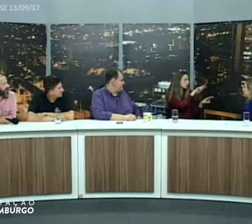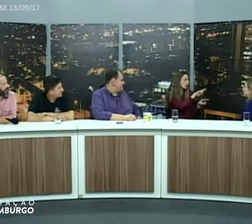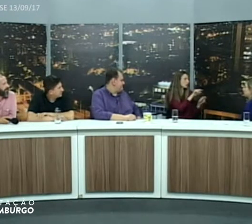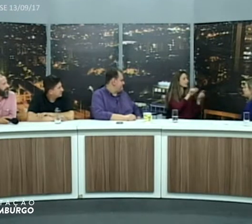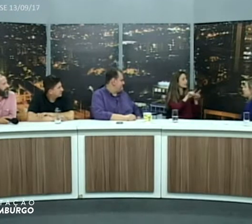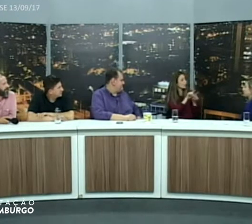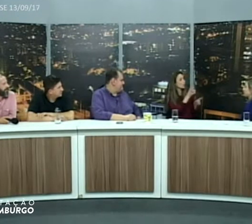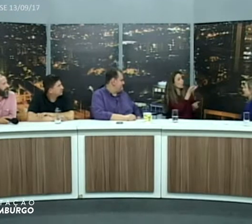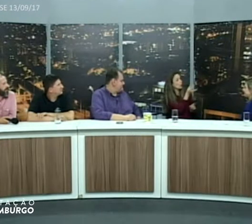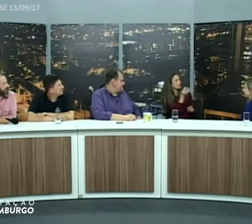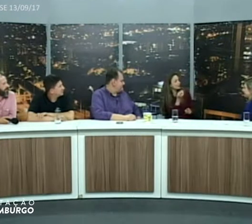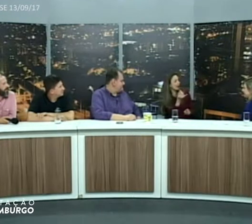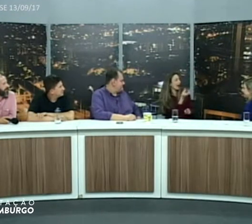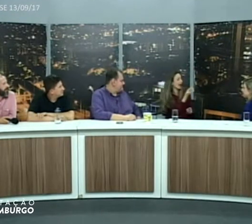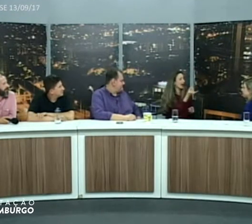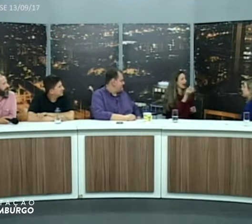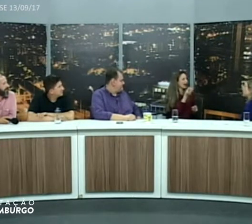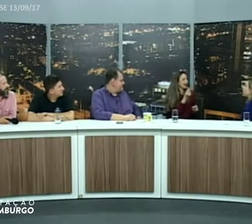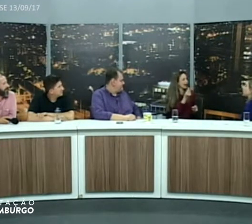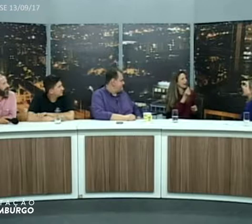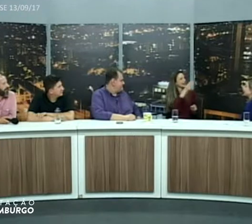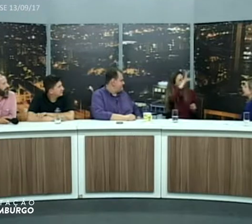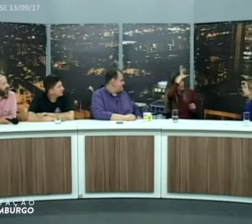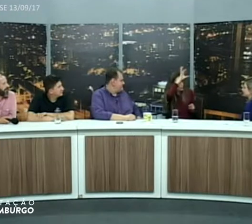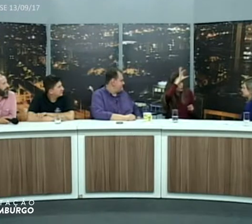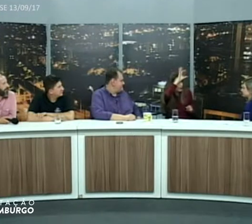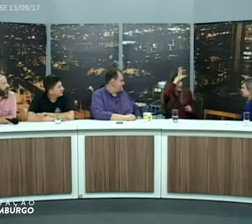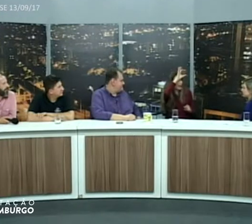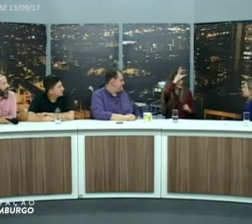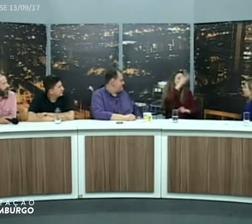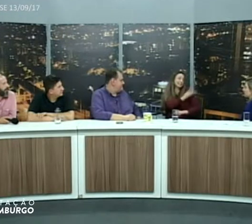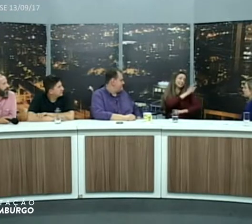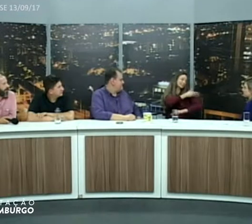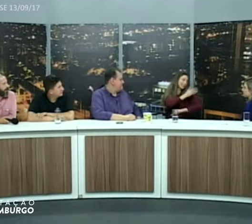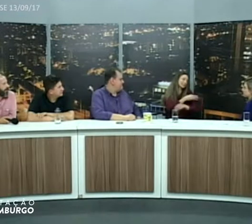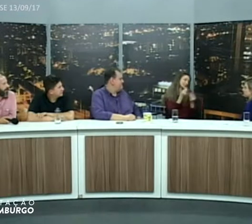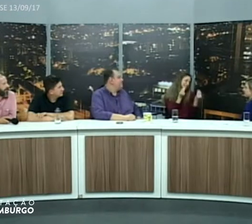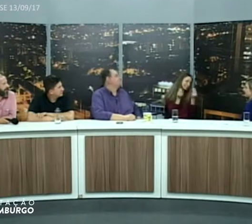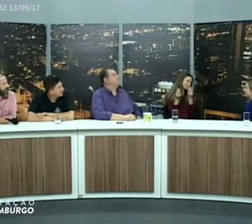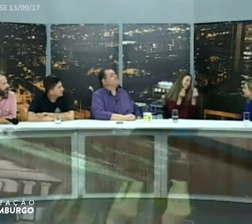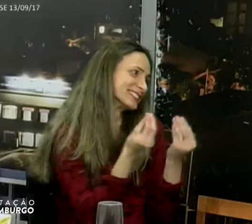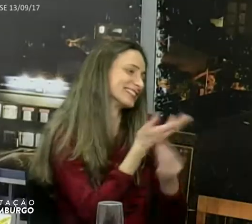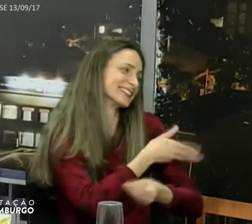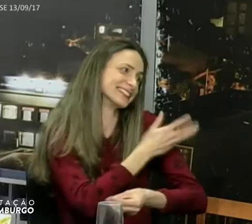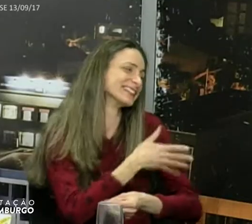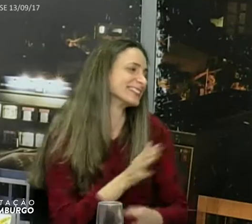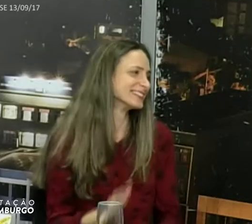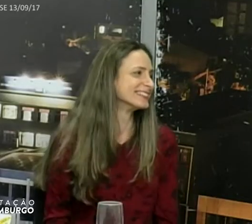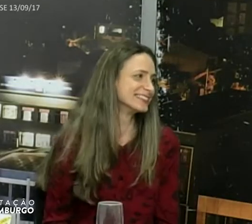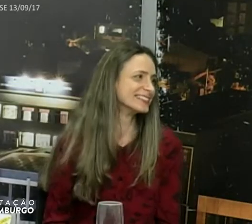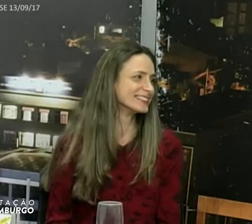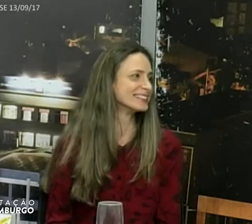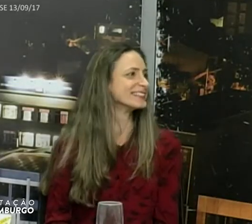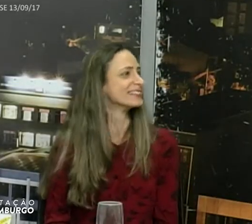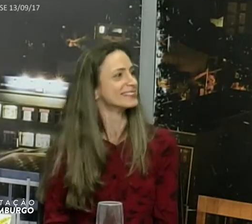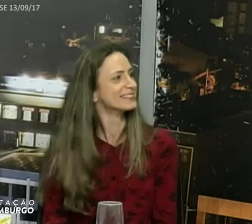Pelo visual e também contando o tempo e treinando. Muito Bem.